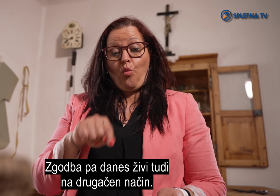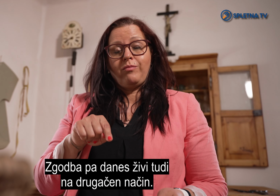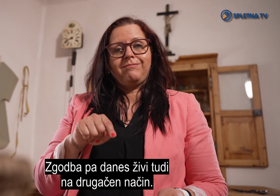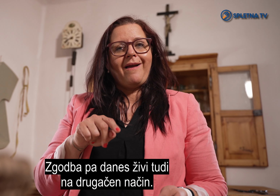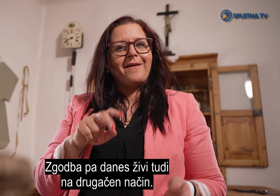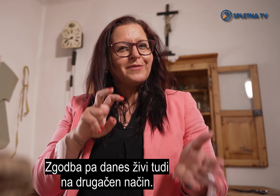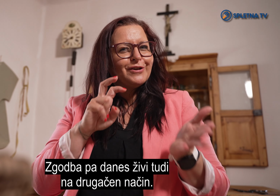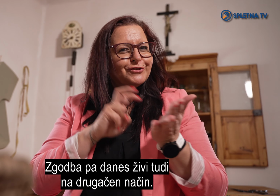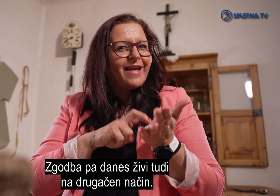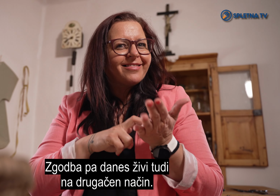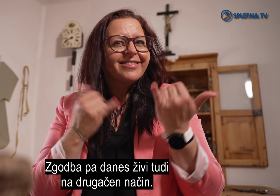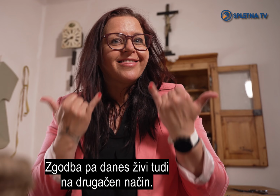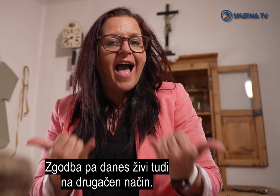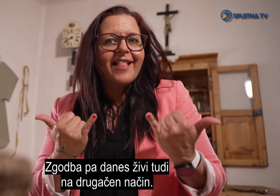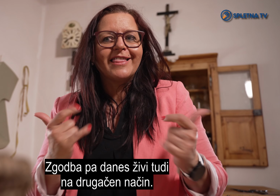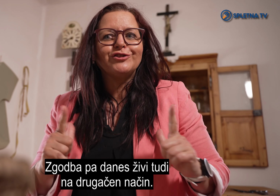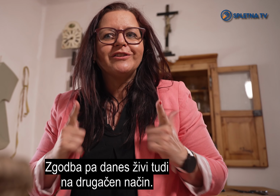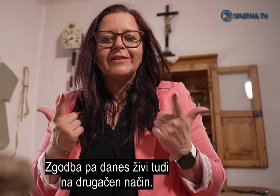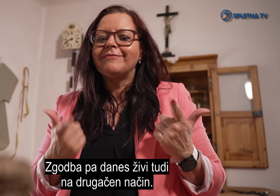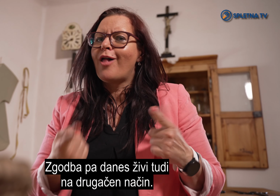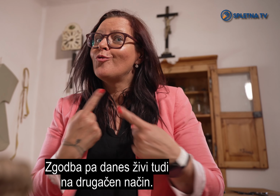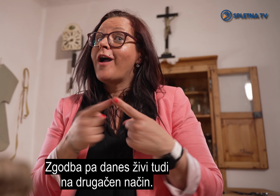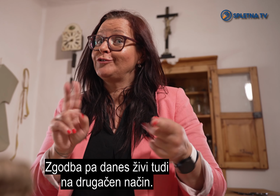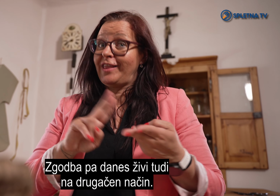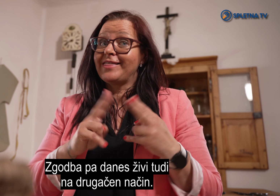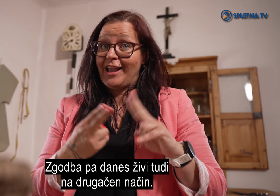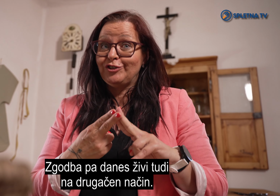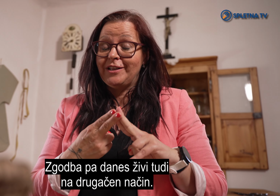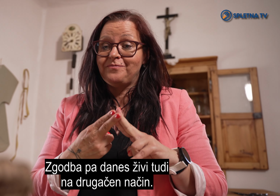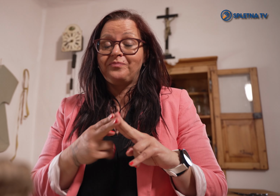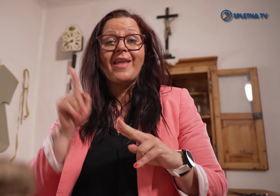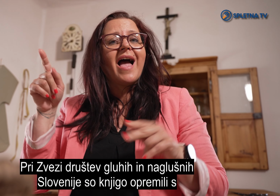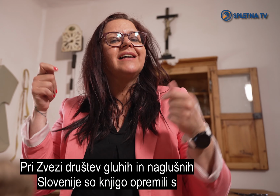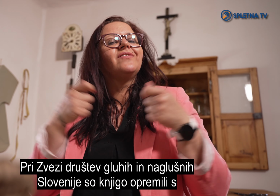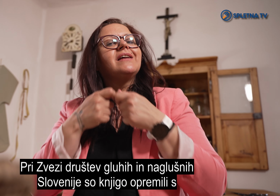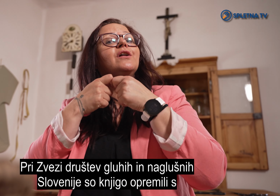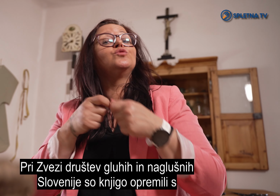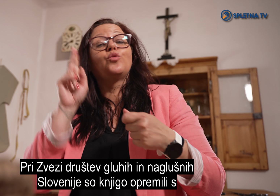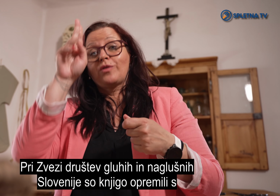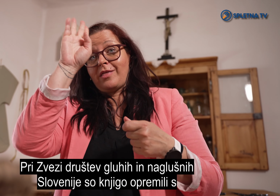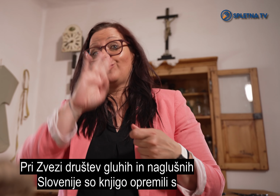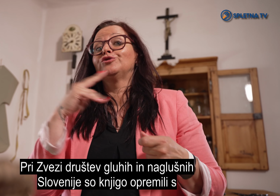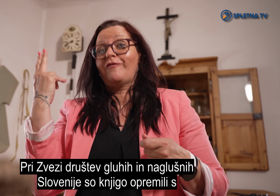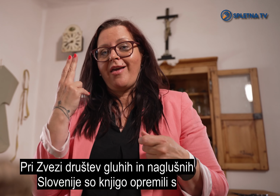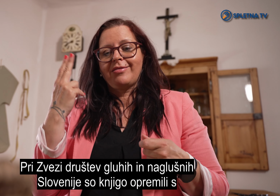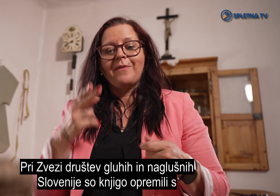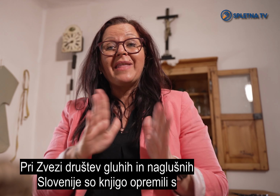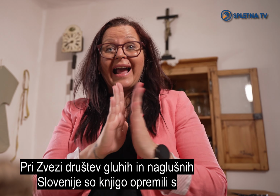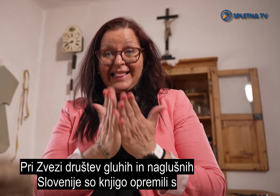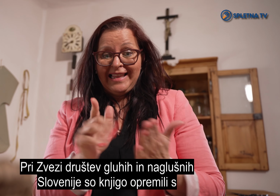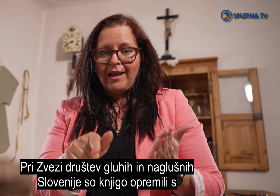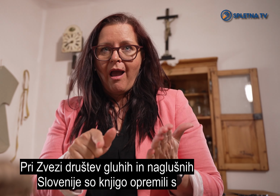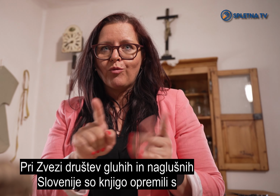Zgodba pa danes živi tudi na drugačen način. Pri Zvezi društev gluhih in naglušnih Slovenije so